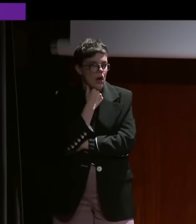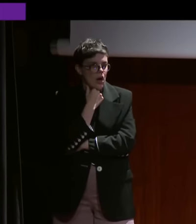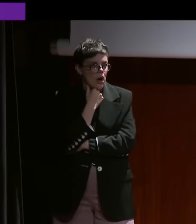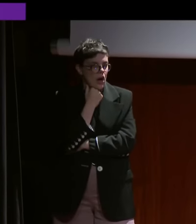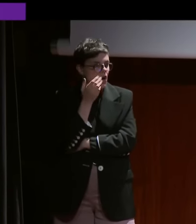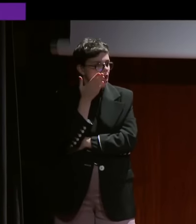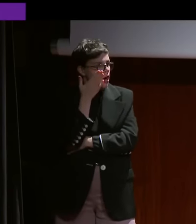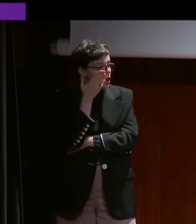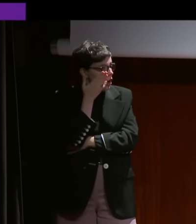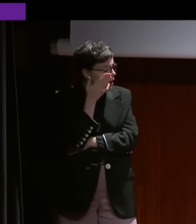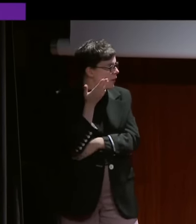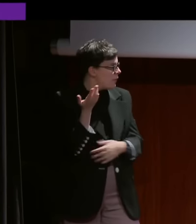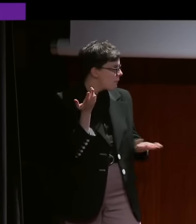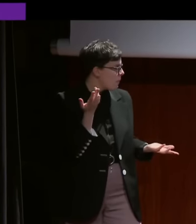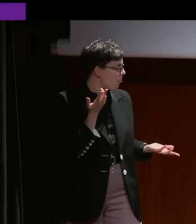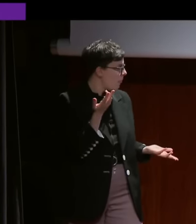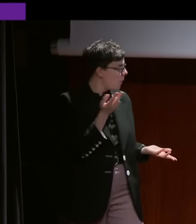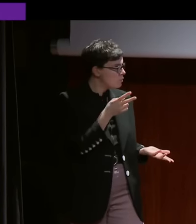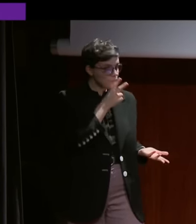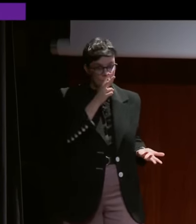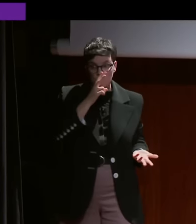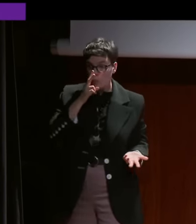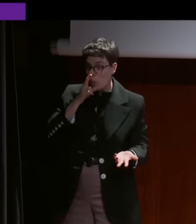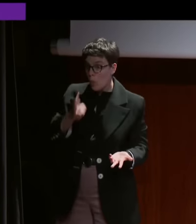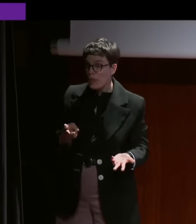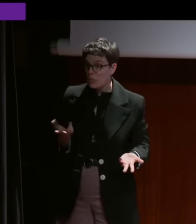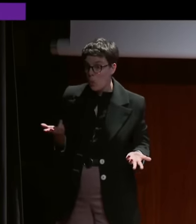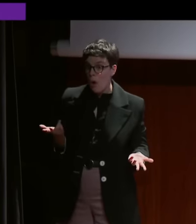de le compiler dans un ouvrage. Et donc,